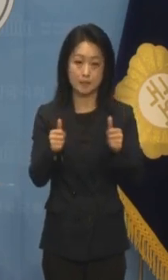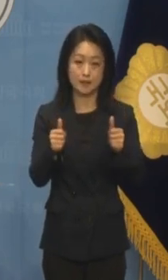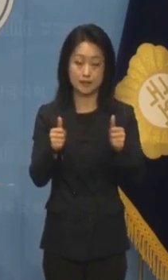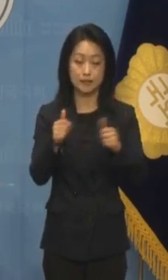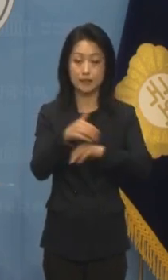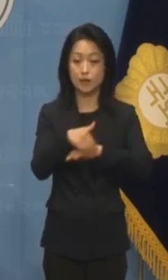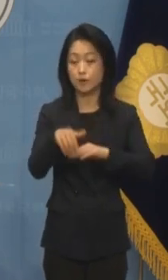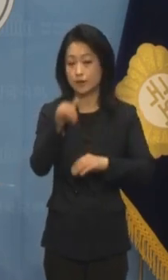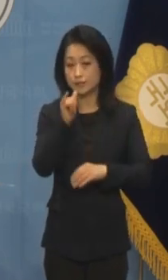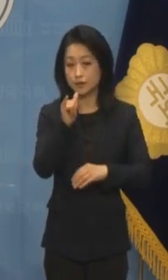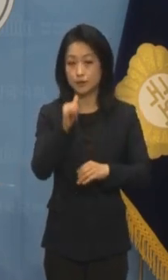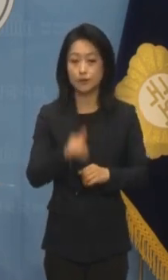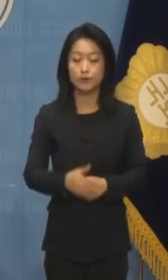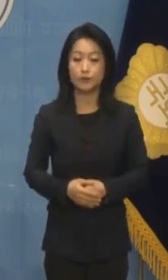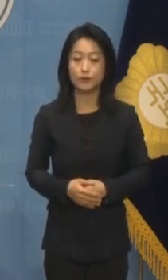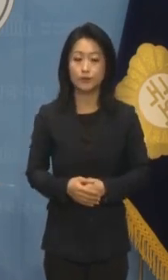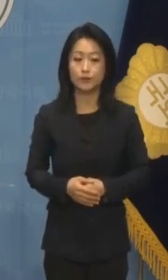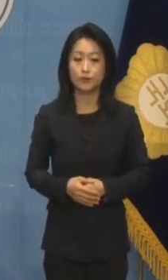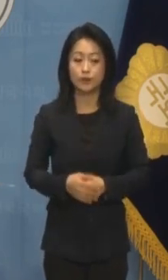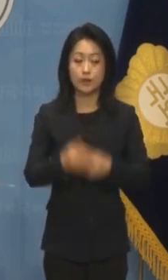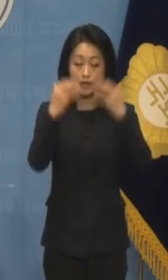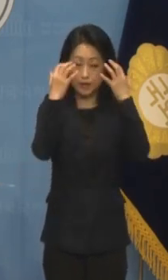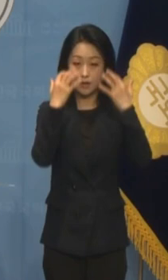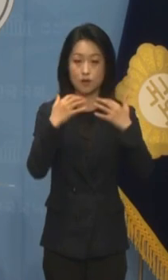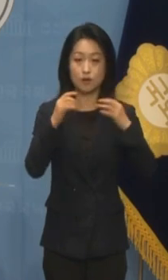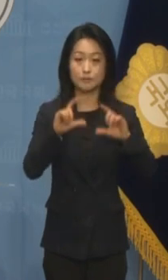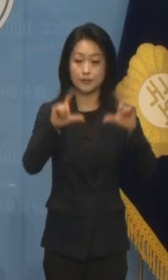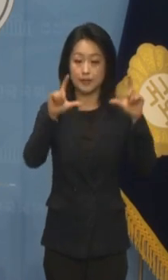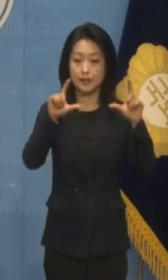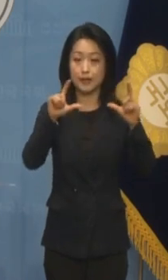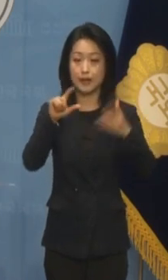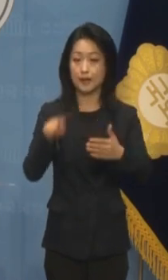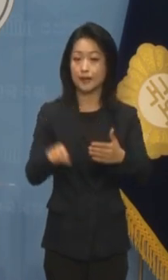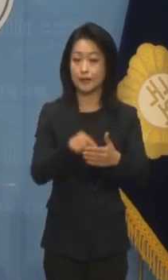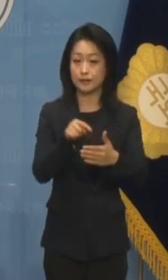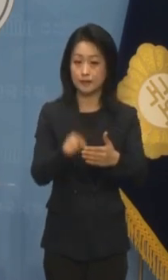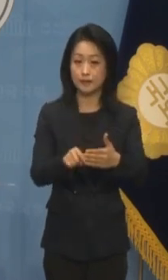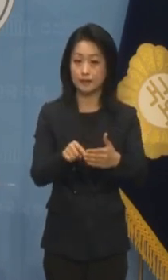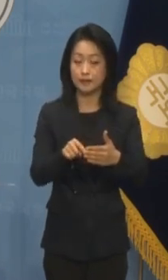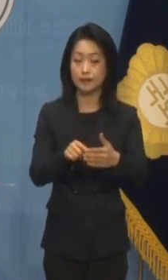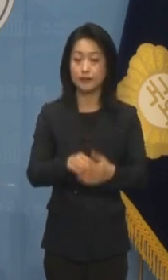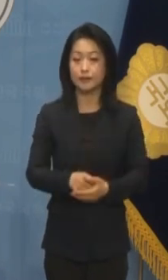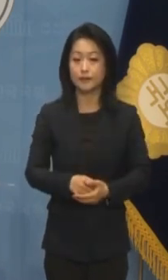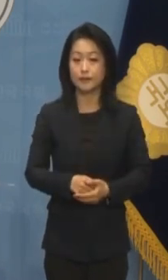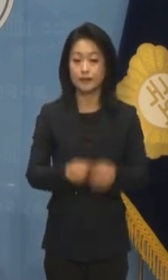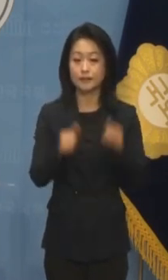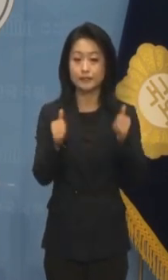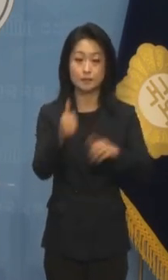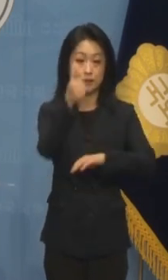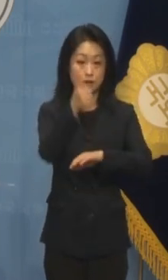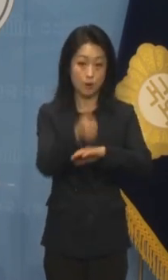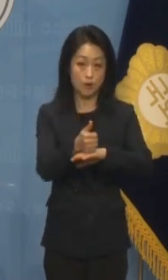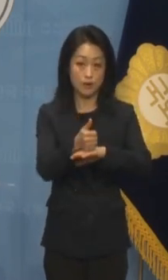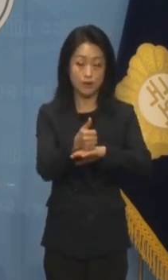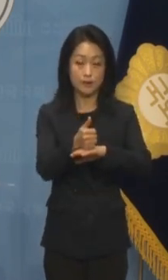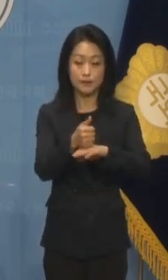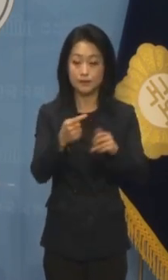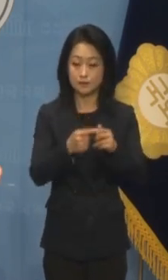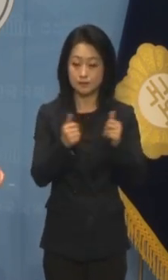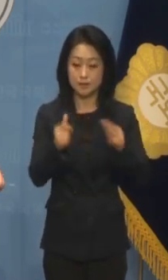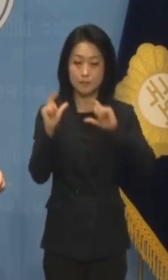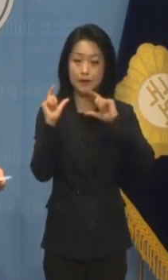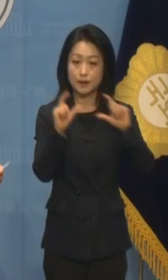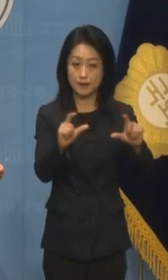있는데, 그래서 이번 여름 내에 이 재판 결과가 1심 재판 결과가 나올